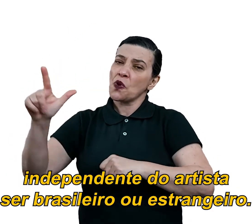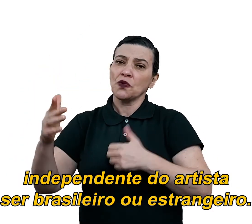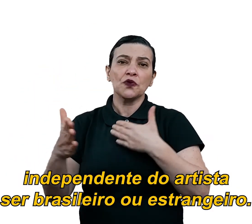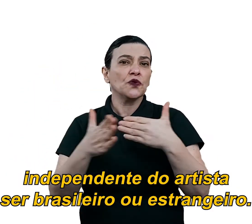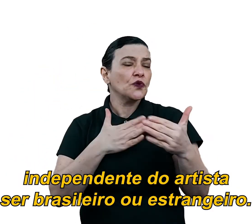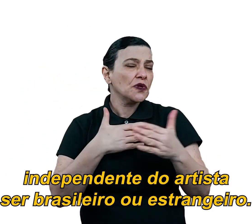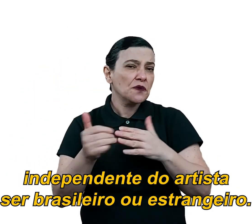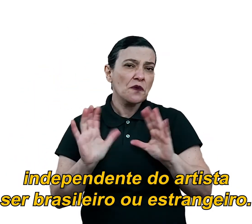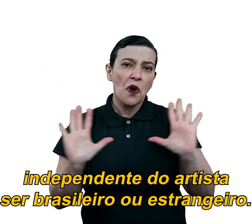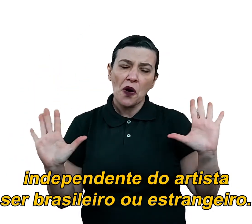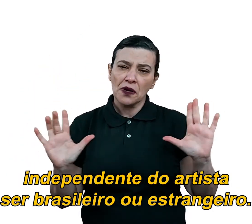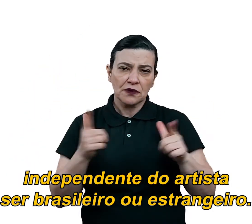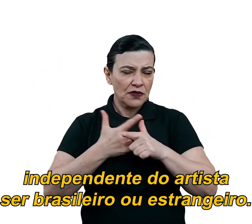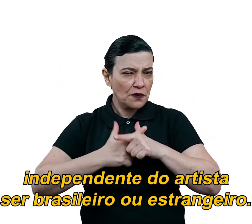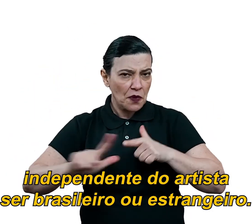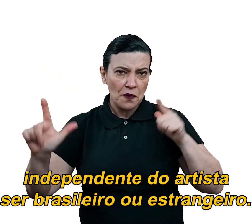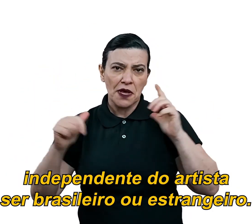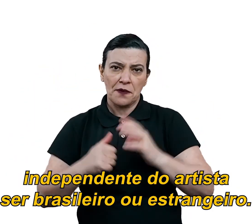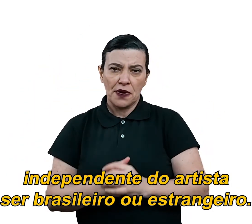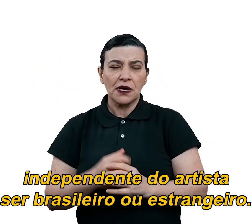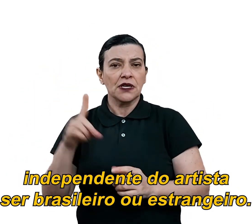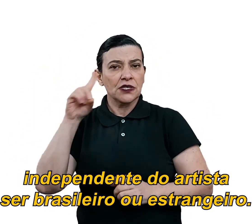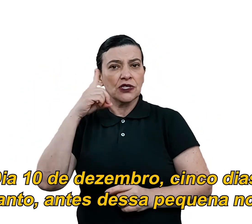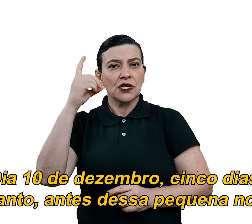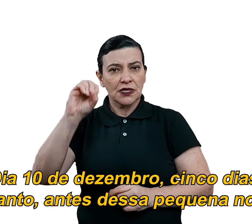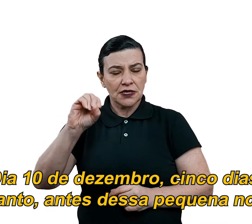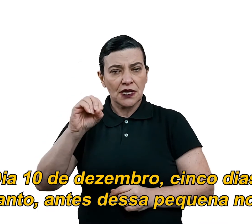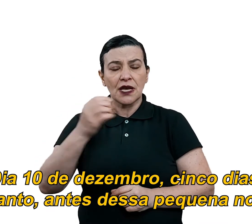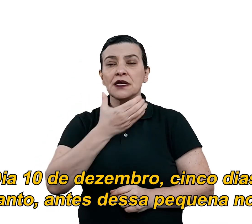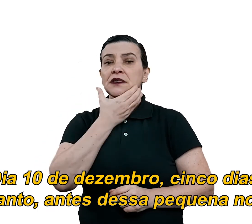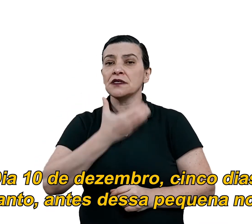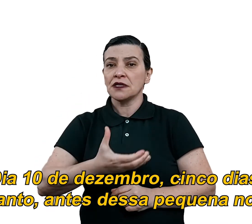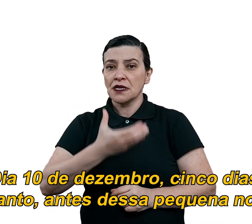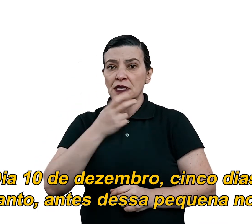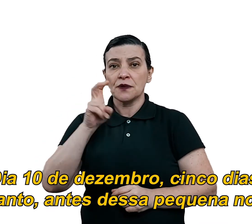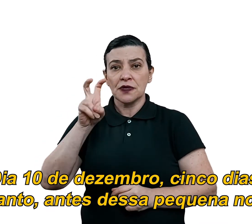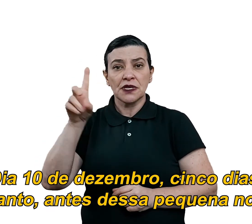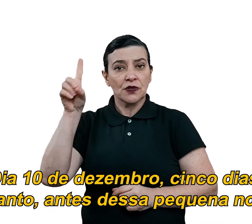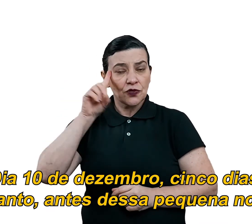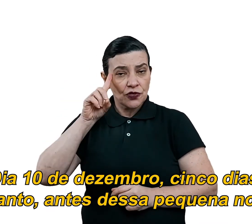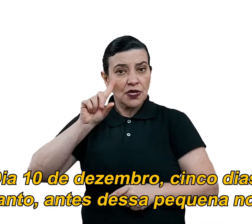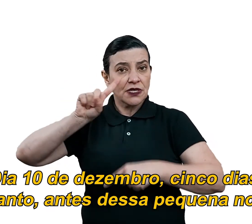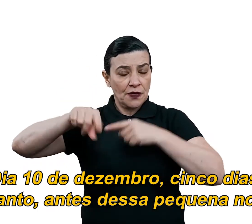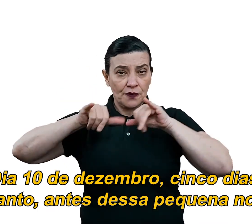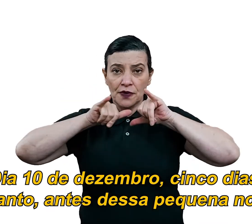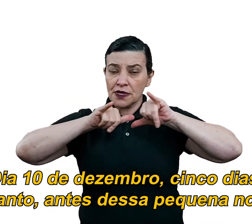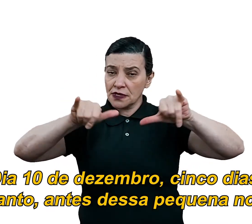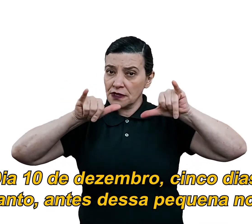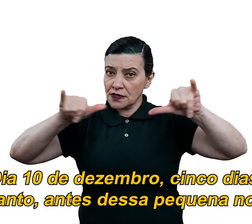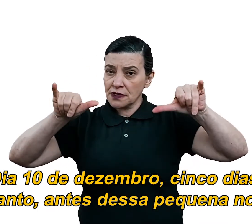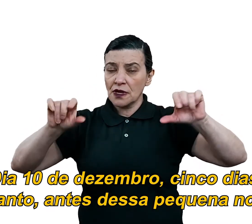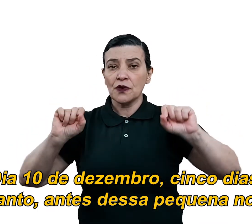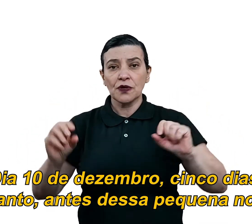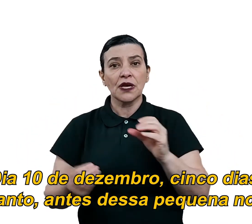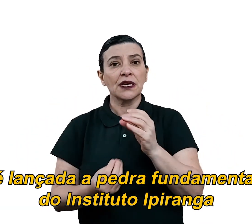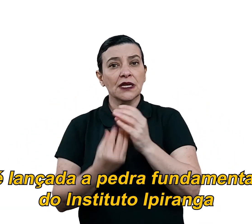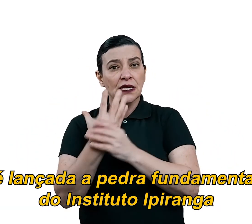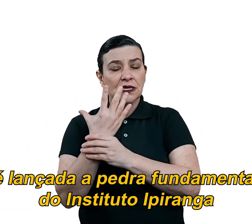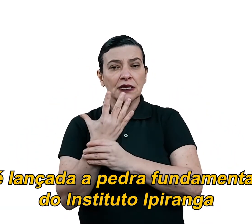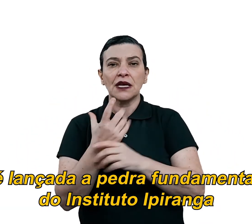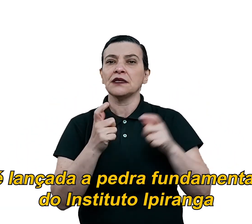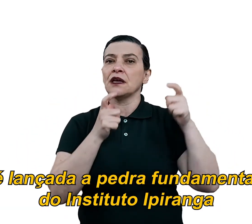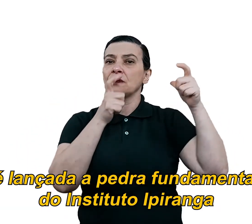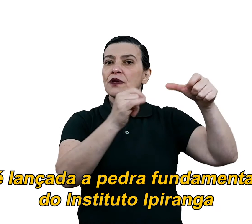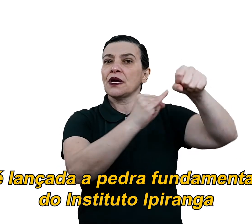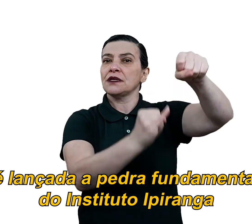arquitetura independente do artista ser brasileiro ou estrangeiro. Dia 10 de dezembro, 5 dias, portanto, dessa pequena notícia, é